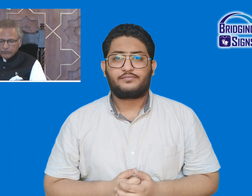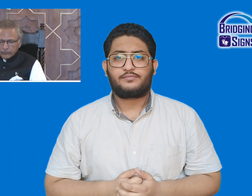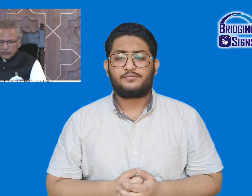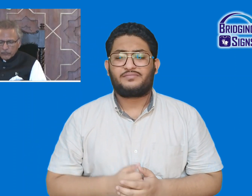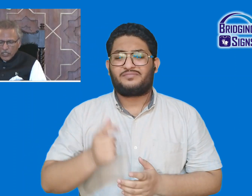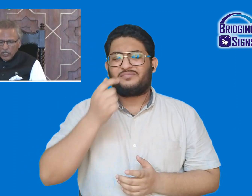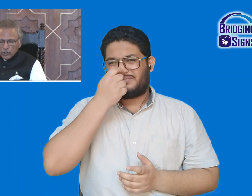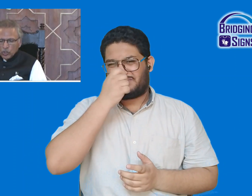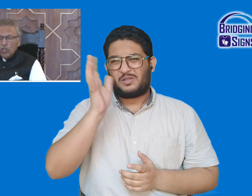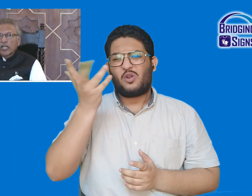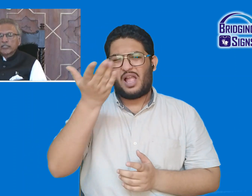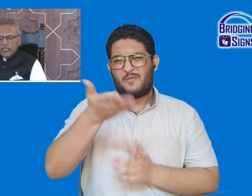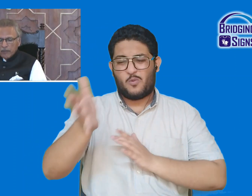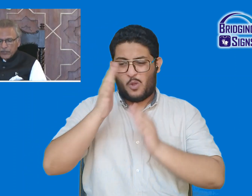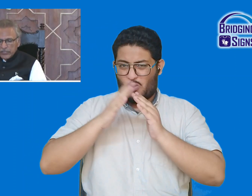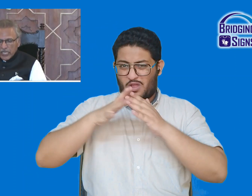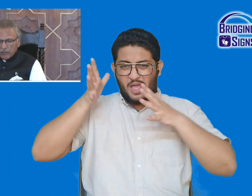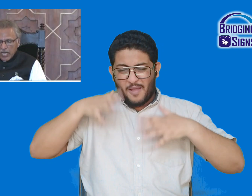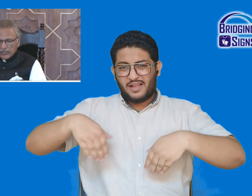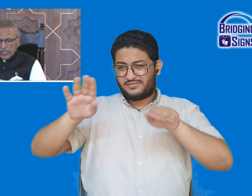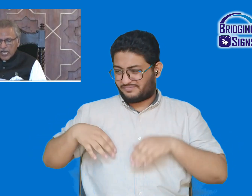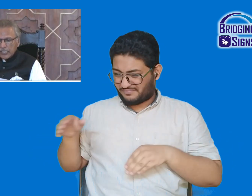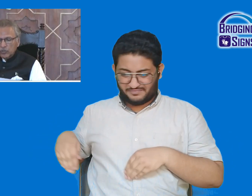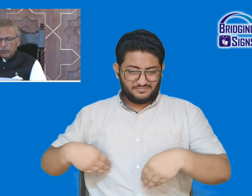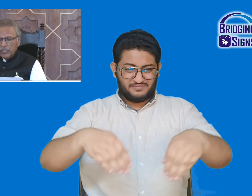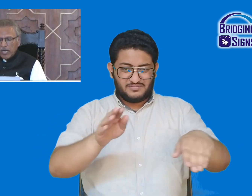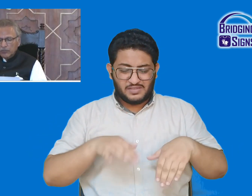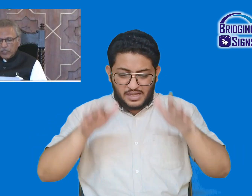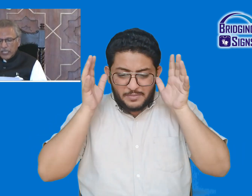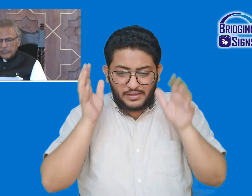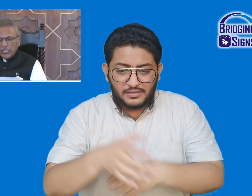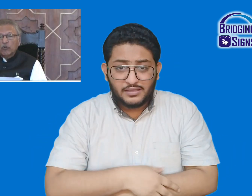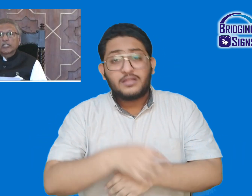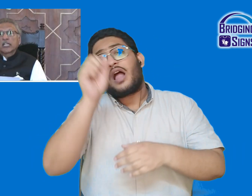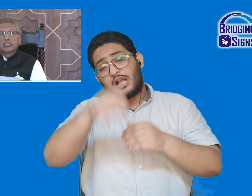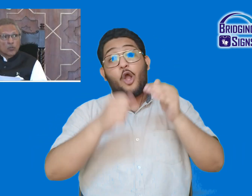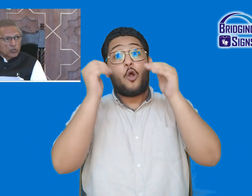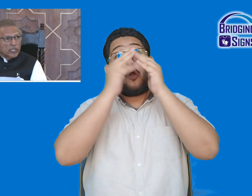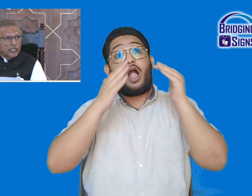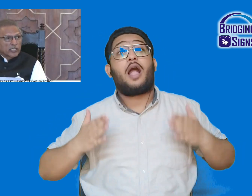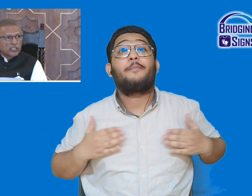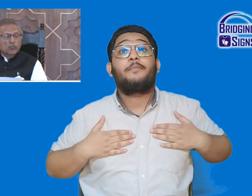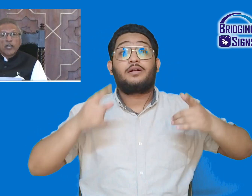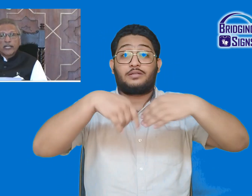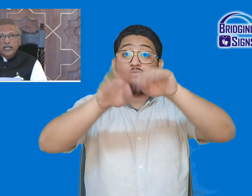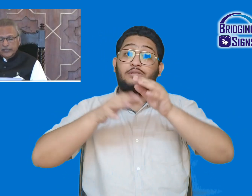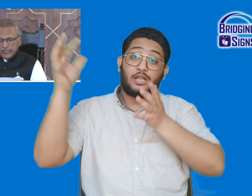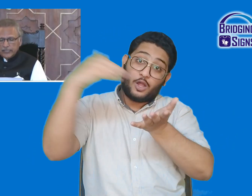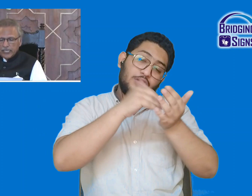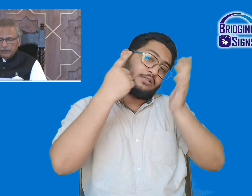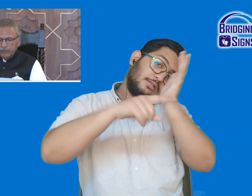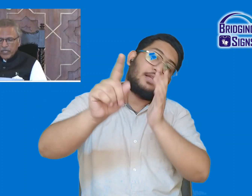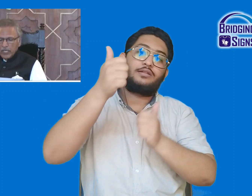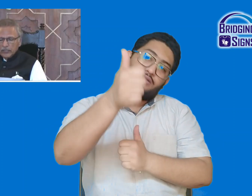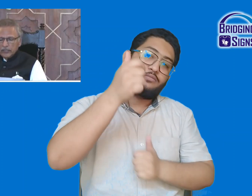گے۔ جو لوگ گھر سے اپنی جانماز لا کر اس پر نماز پڑھنا چاہیں وہ ایسا ضرور کریں، اس کو انکریج کیا